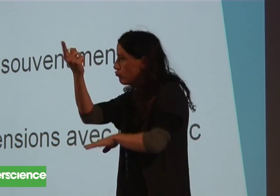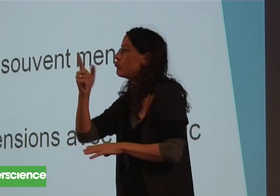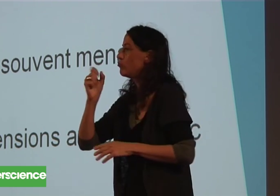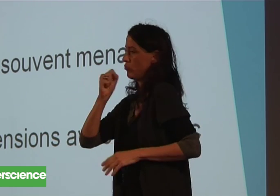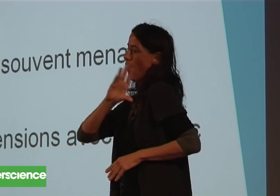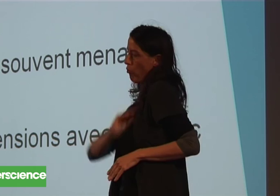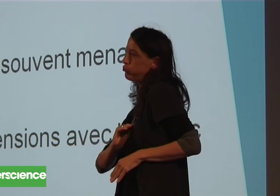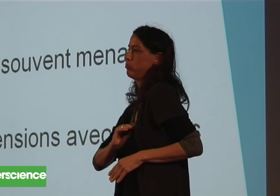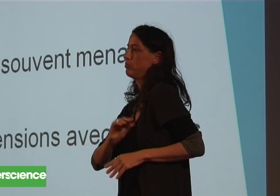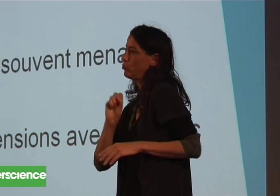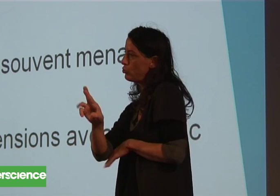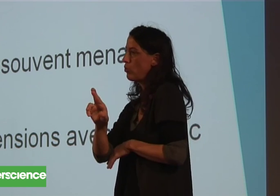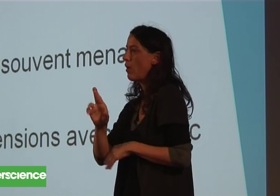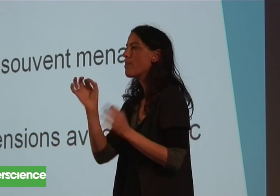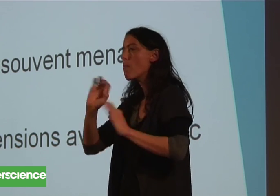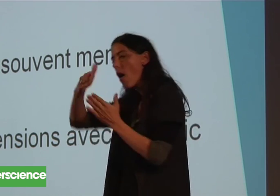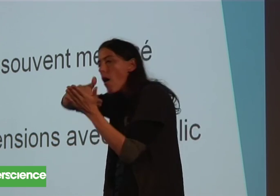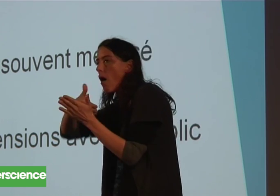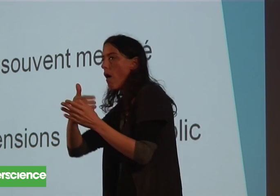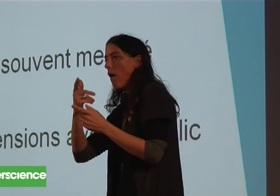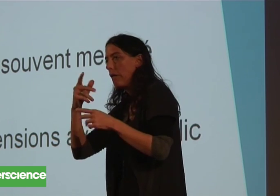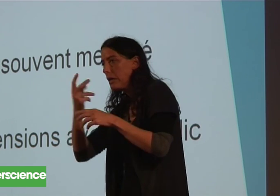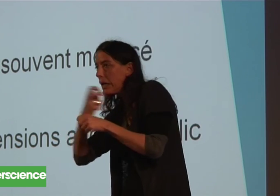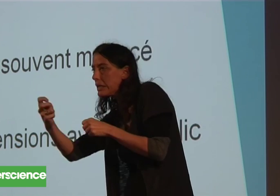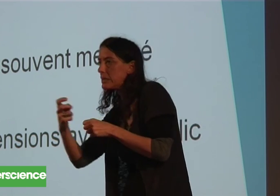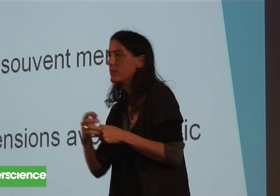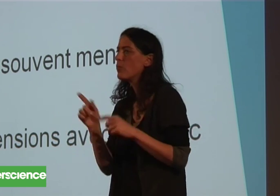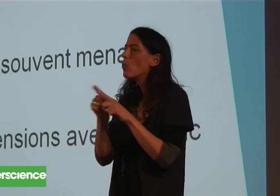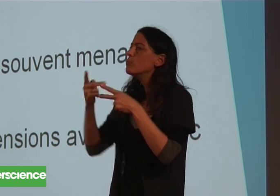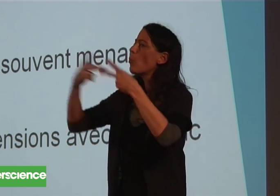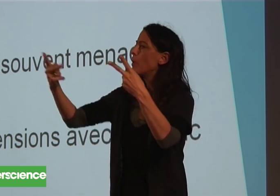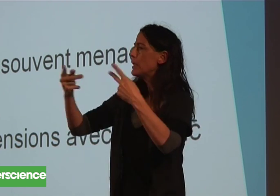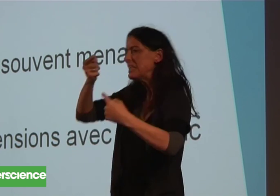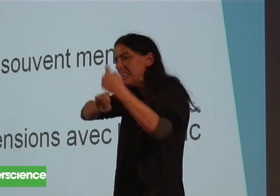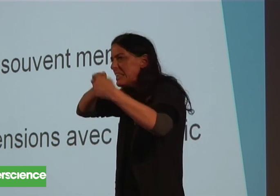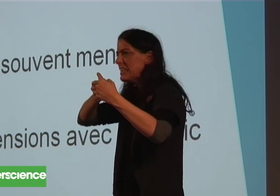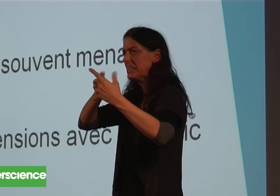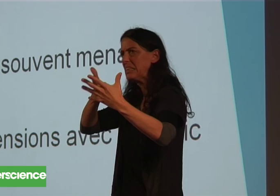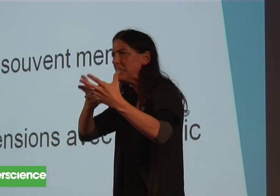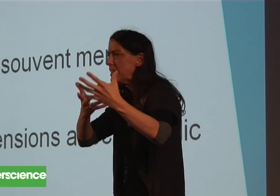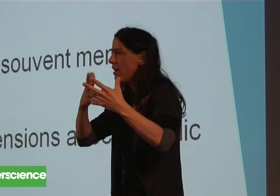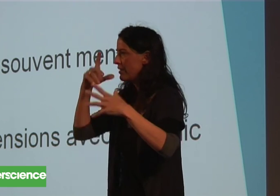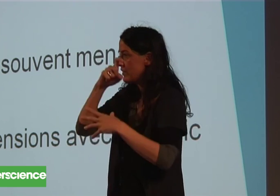de tension avec le public. Donc on peut dire que ces situations, donc moins de fatigue